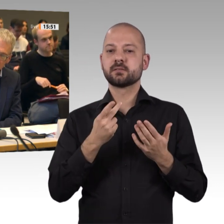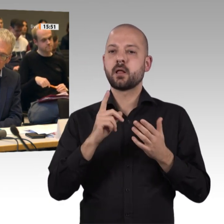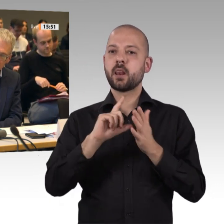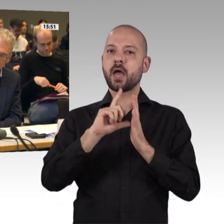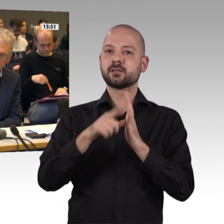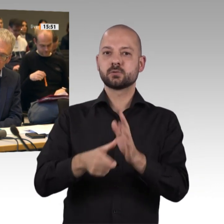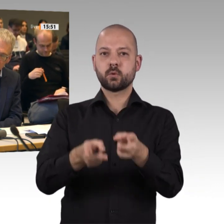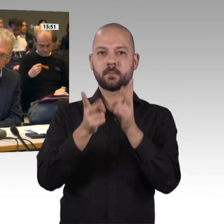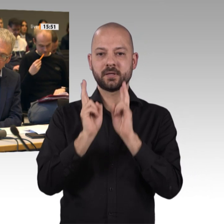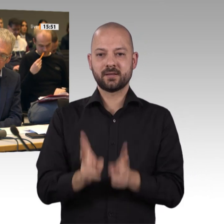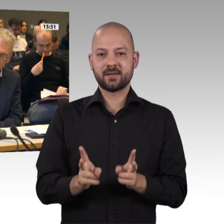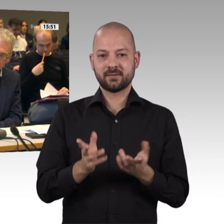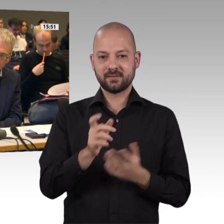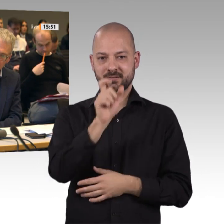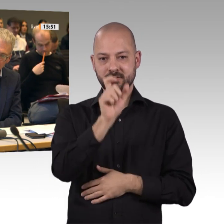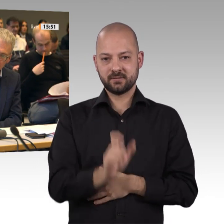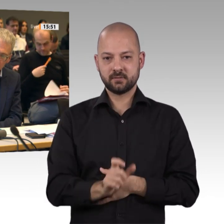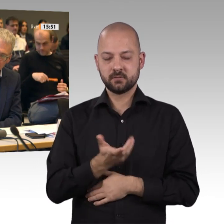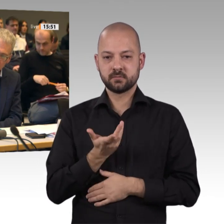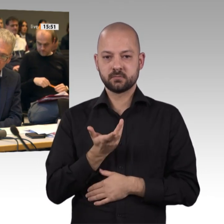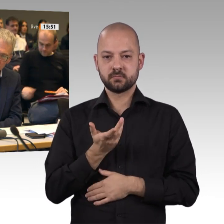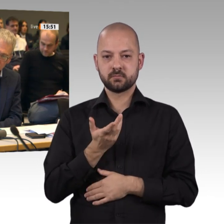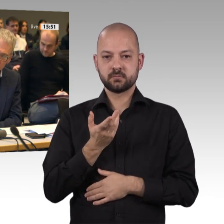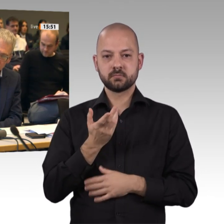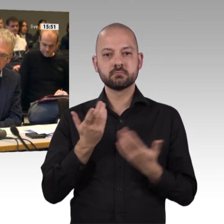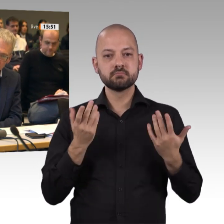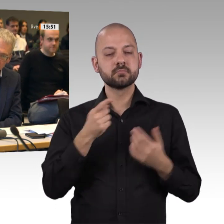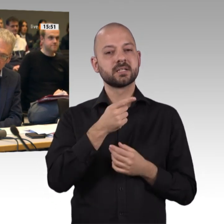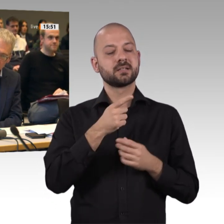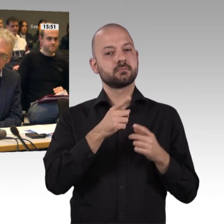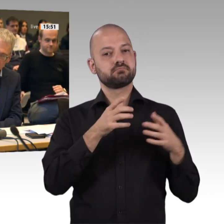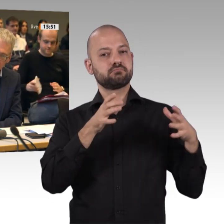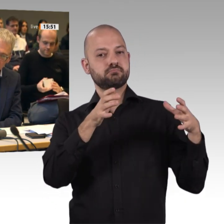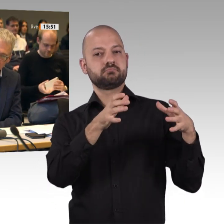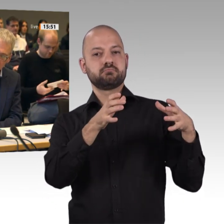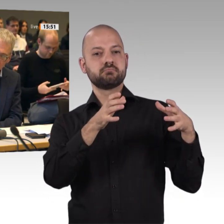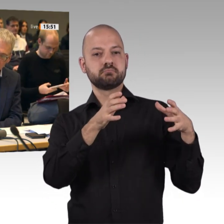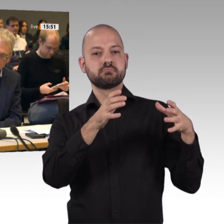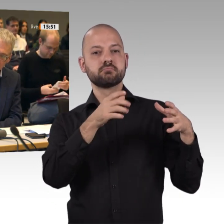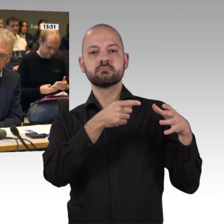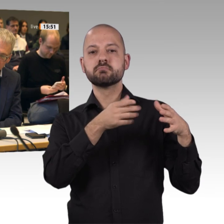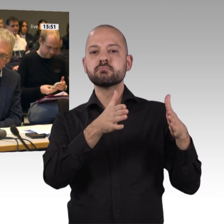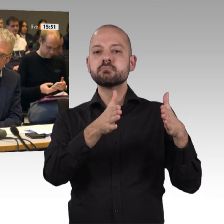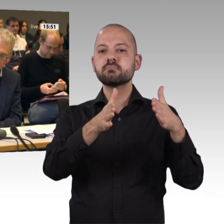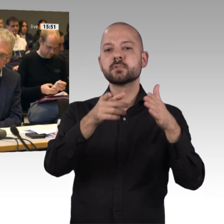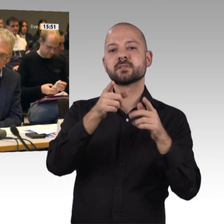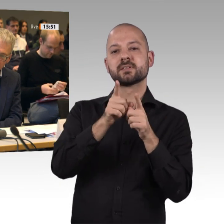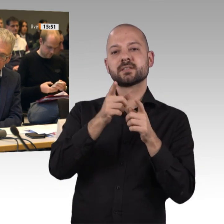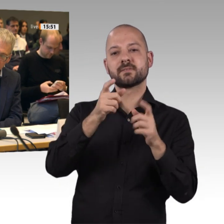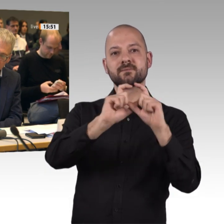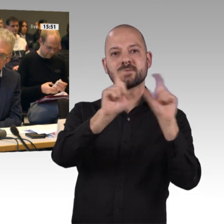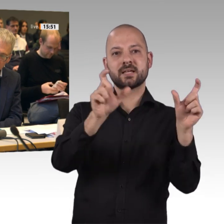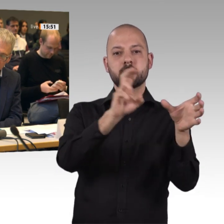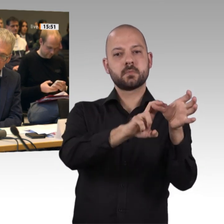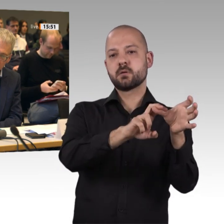den allgemeinen Arbeitsmarkt ist ja dann nur schwer zu realisieren, wenn Menschen mit Behinderung erst in Werkstätten untergebracht